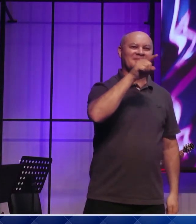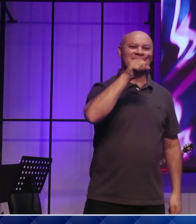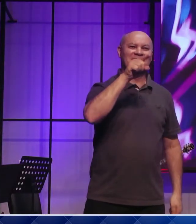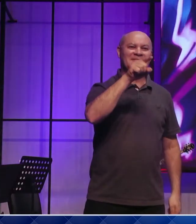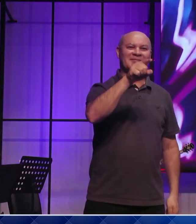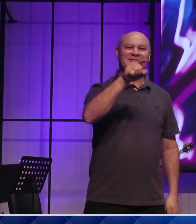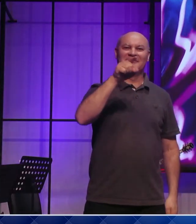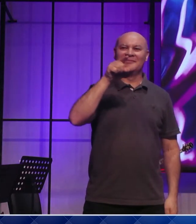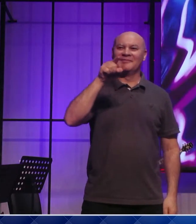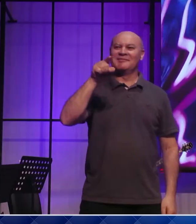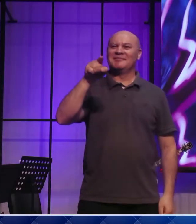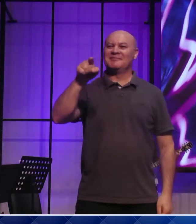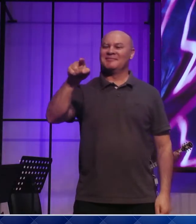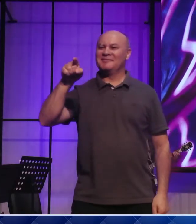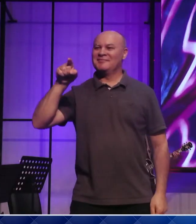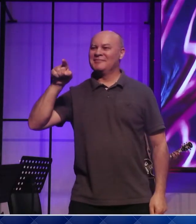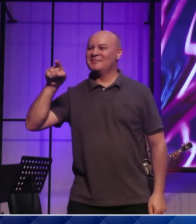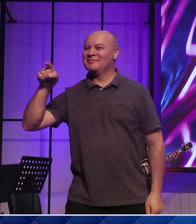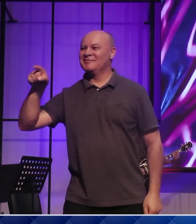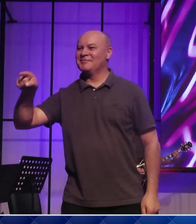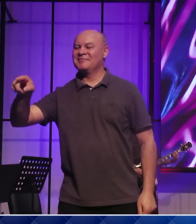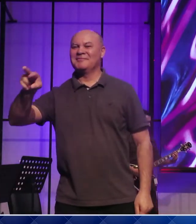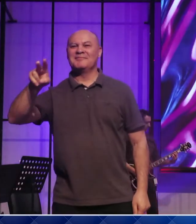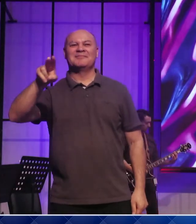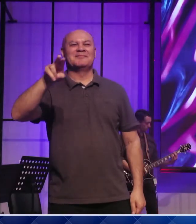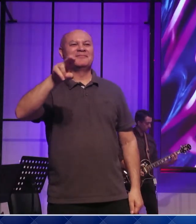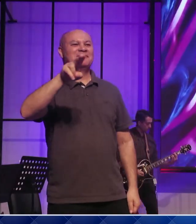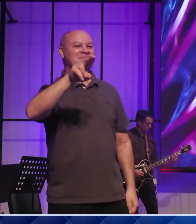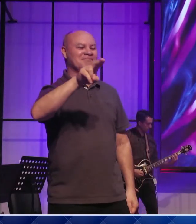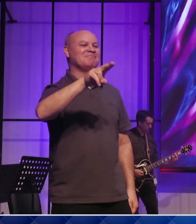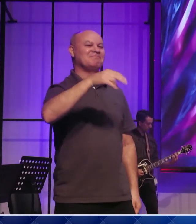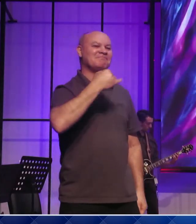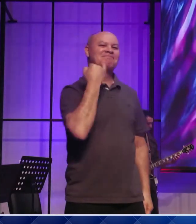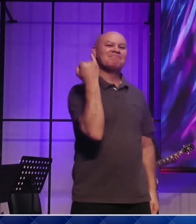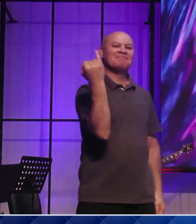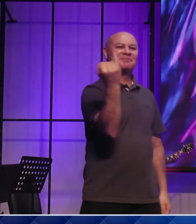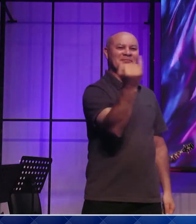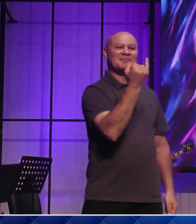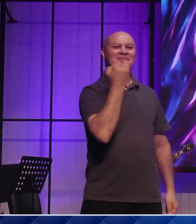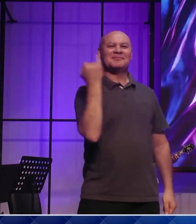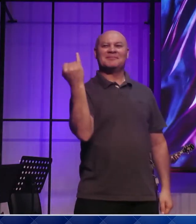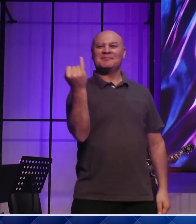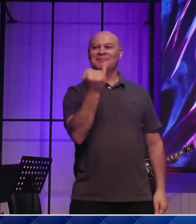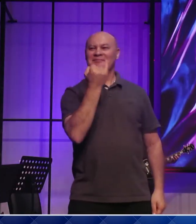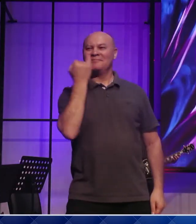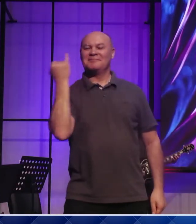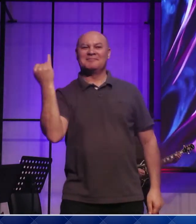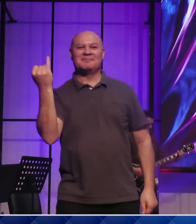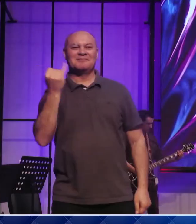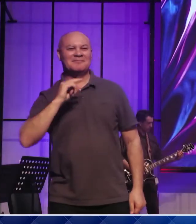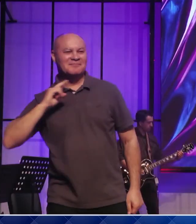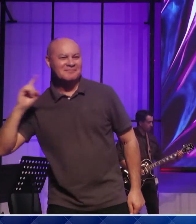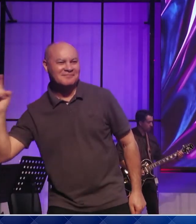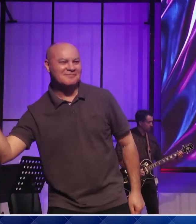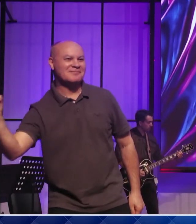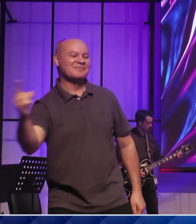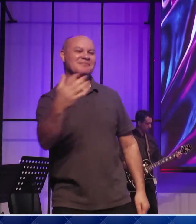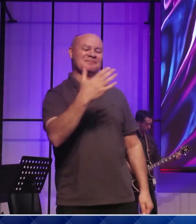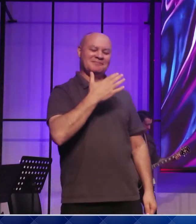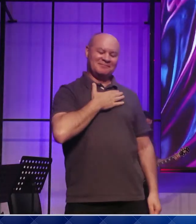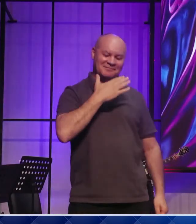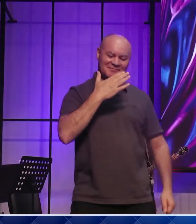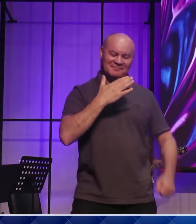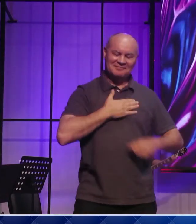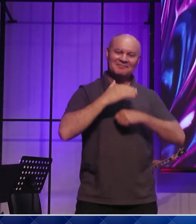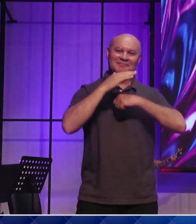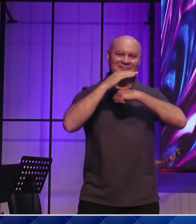querido irmão, precioso és para ti. Somos corpo.